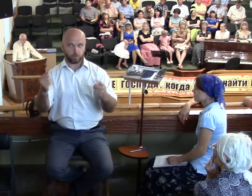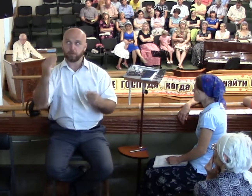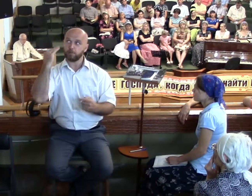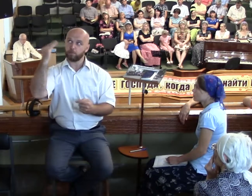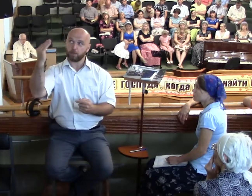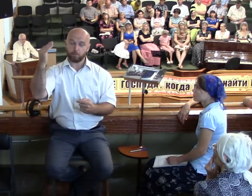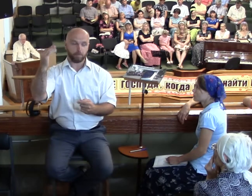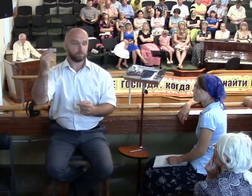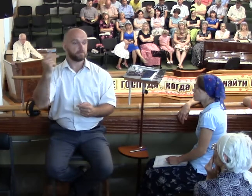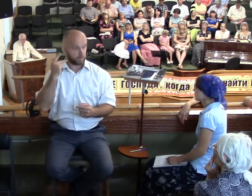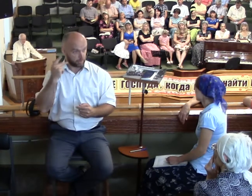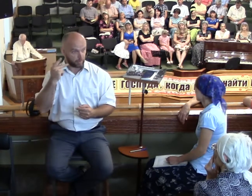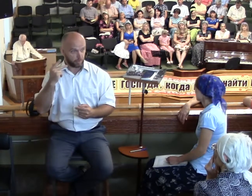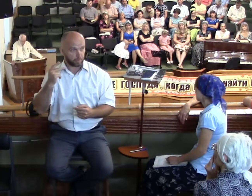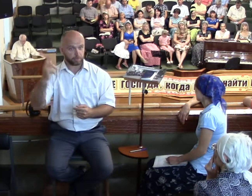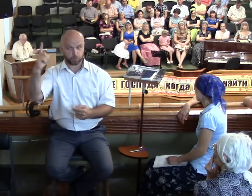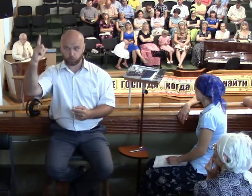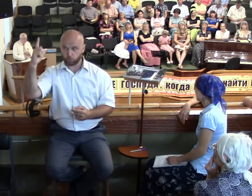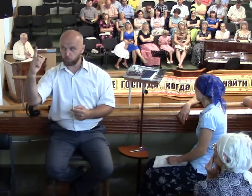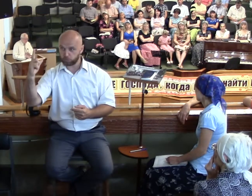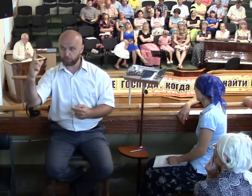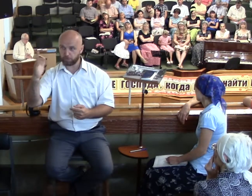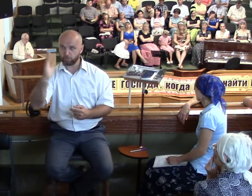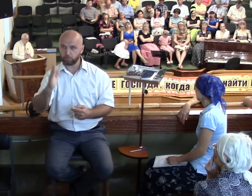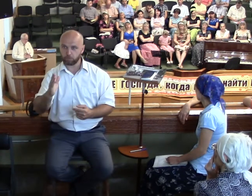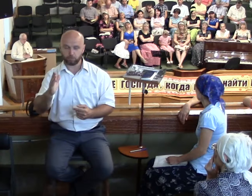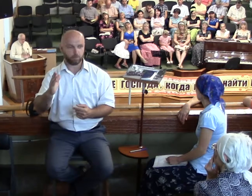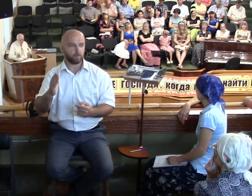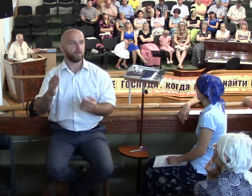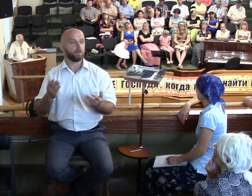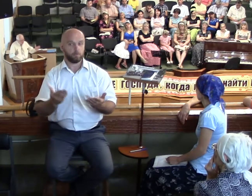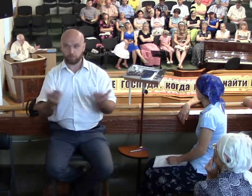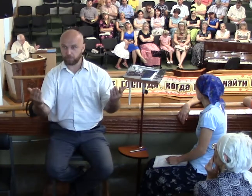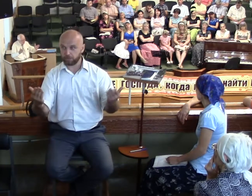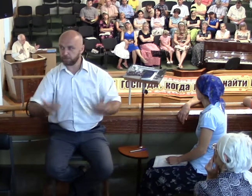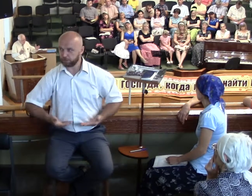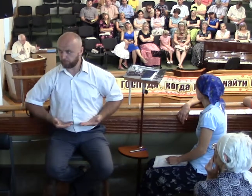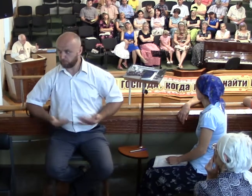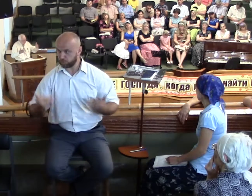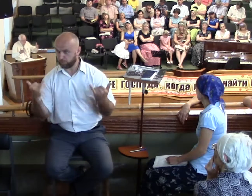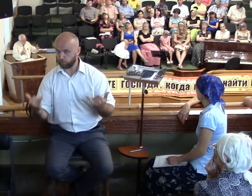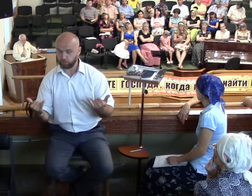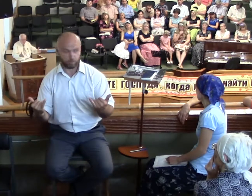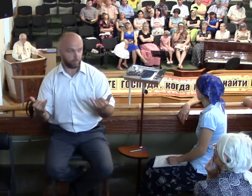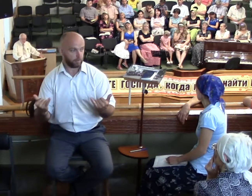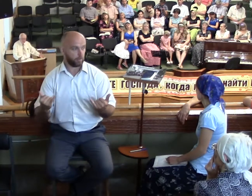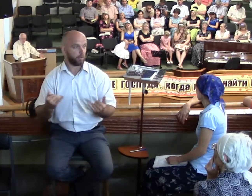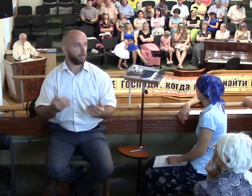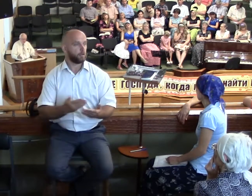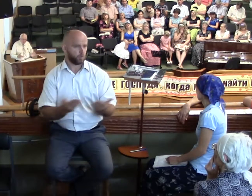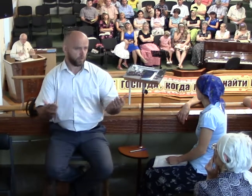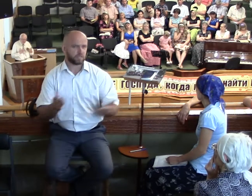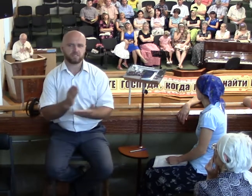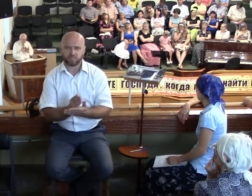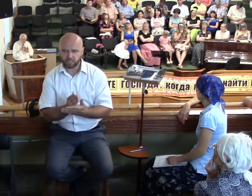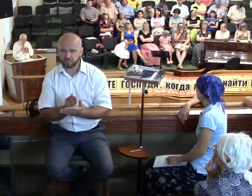Господом будем. Это надежда. Но мы сегодня живем. Мы сегодня пришли до молитвы,